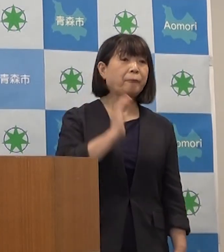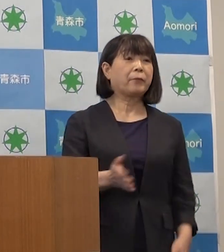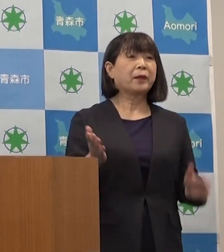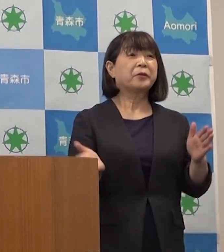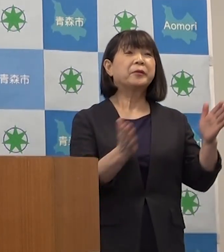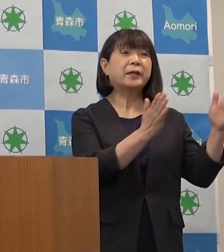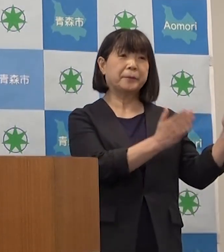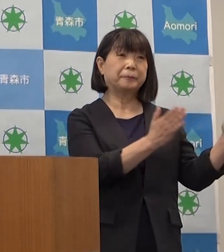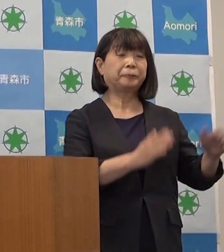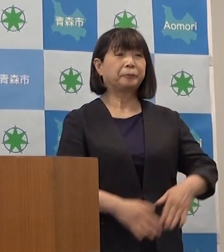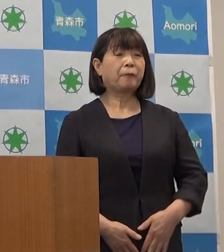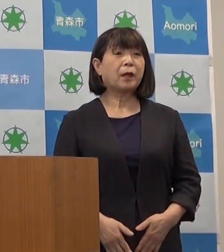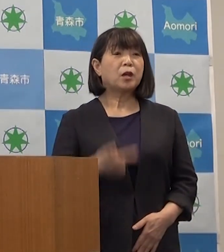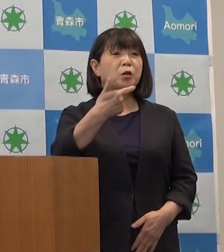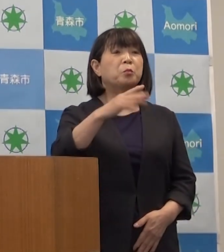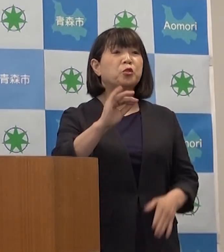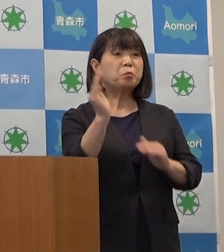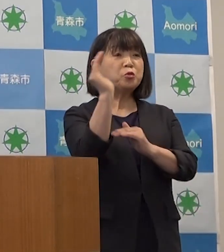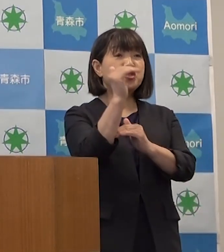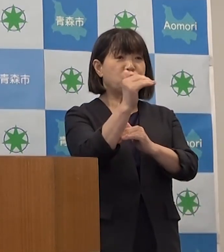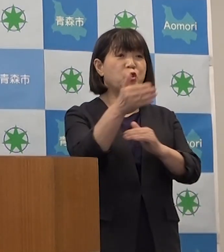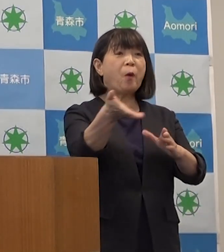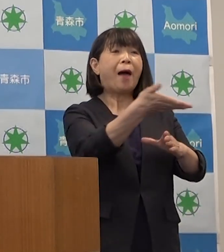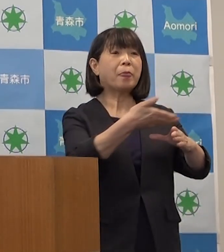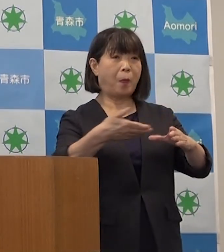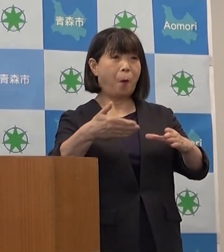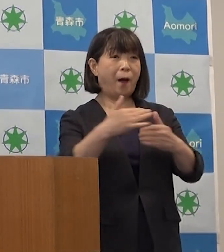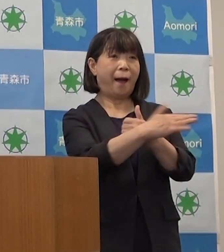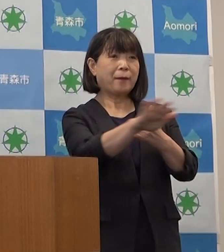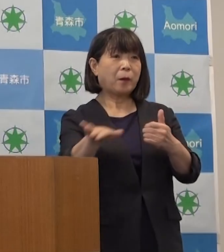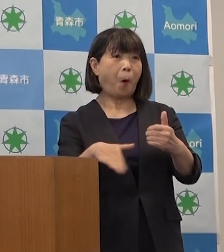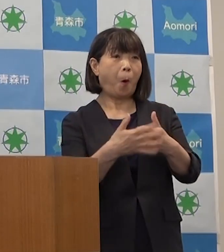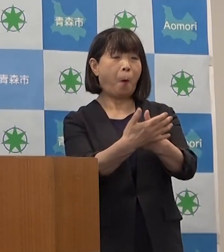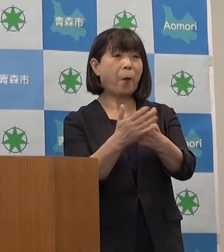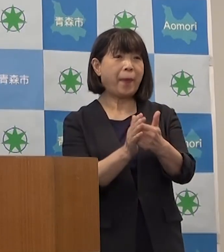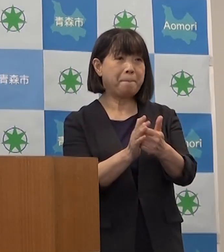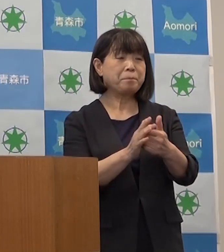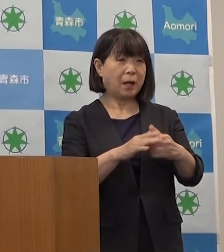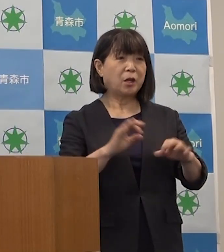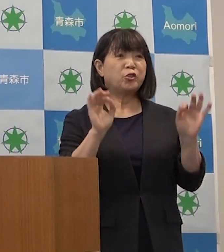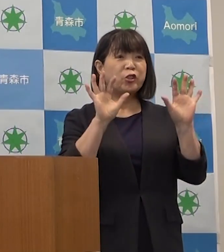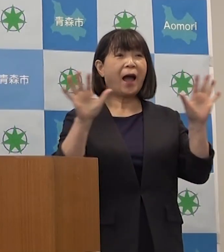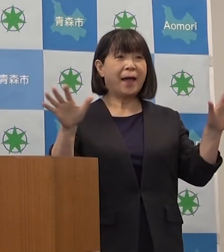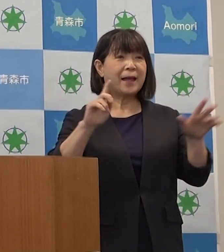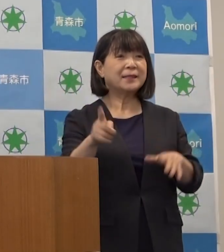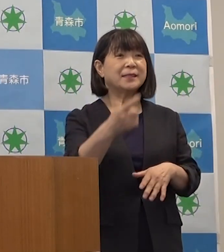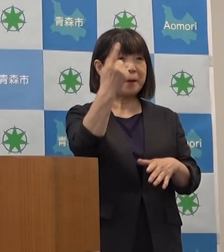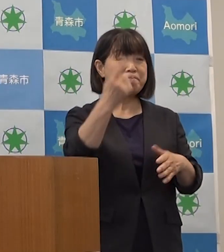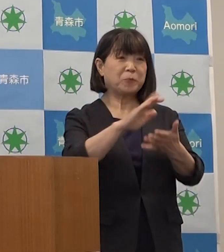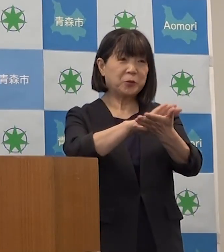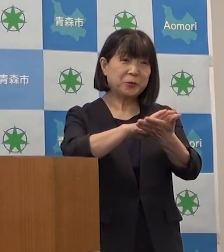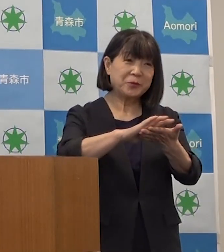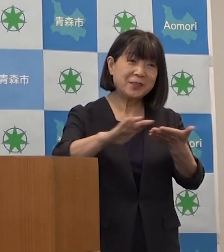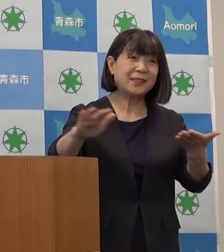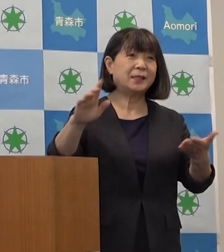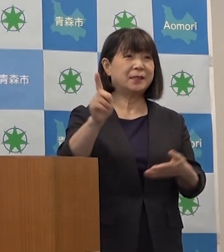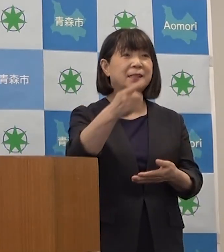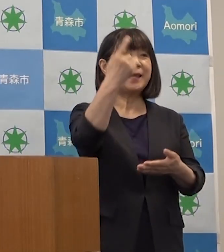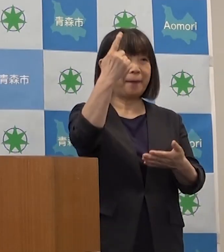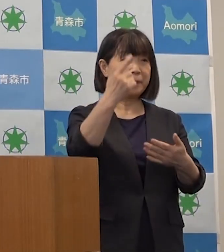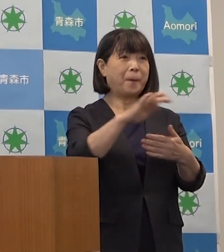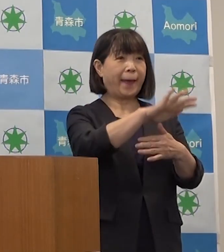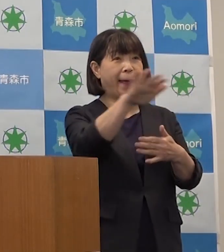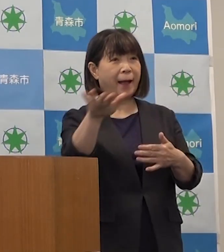次に陸奥湾の環境保全のほか、陸奥湾の豊かな自然や美しい自然景観を生か